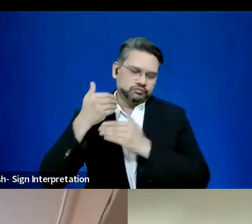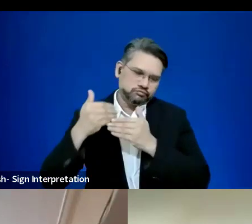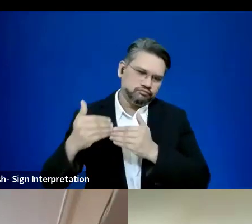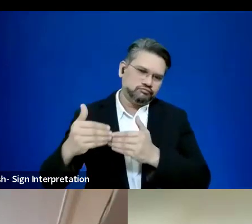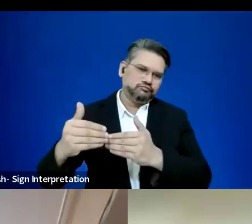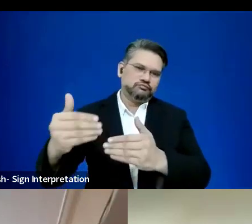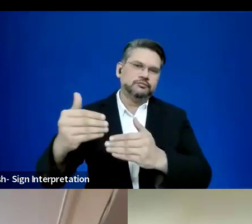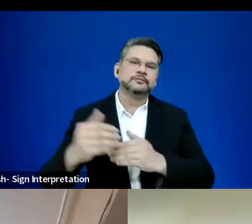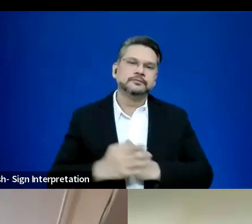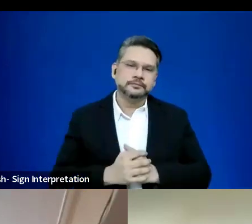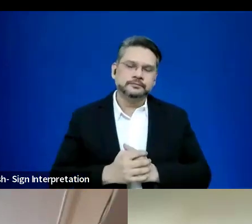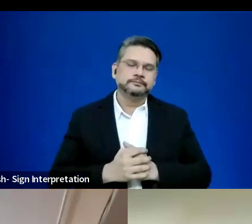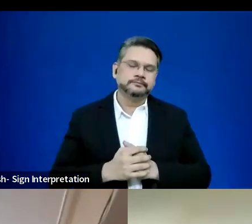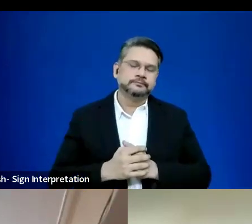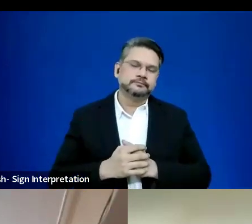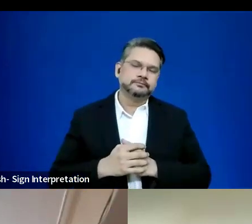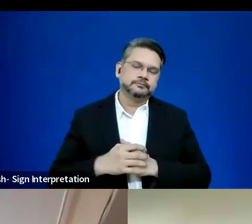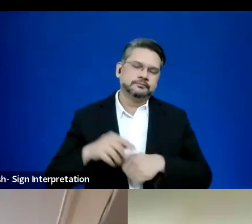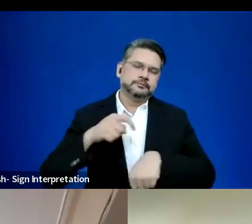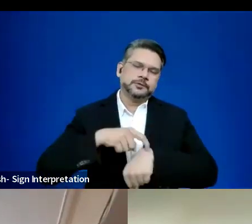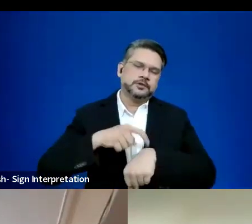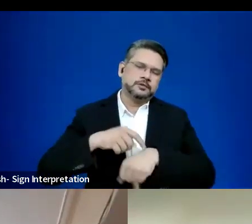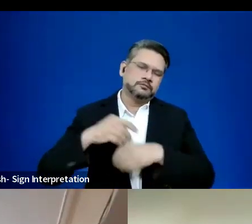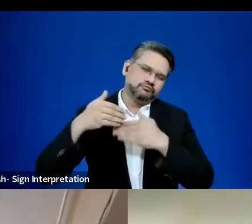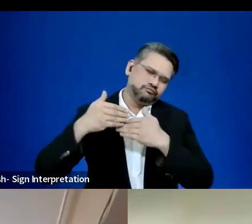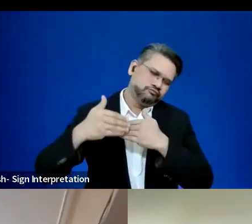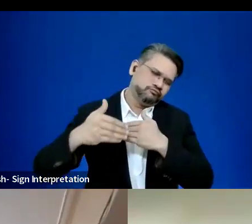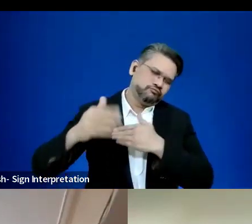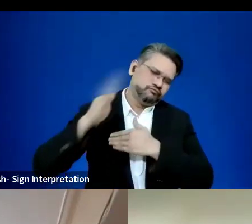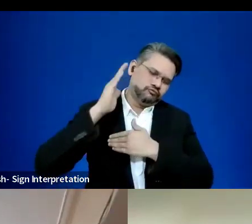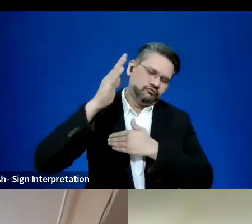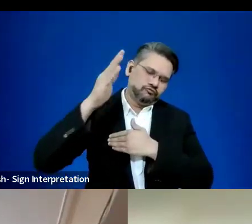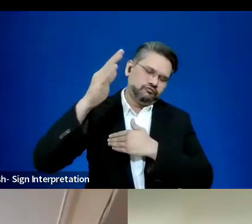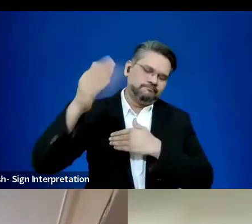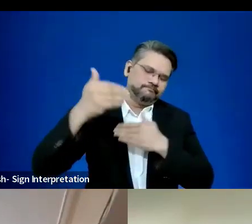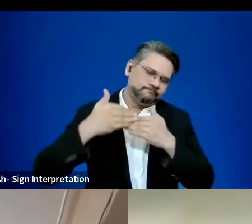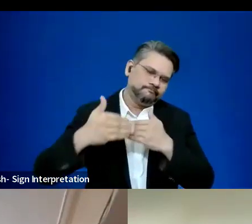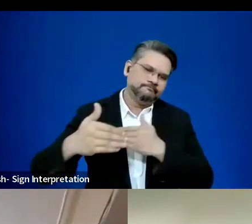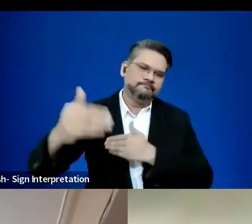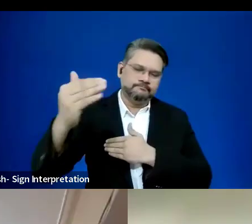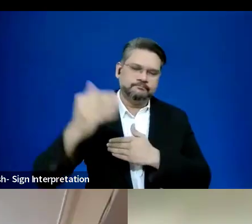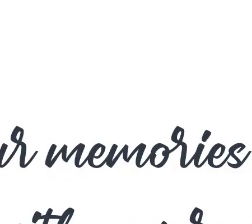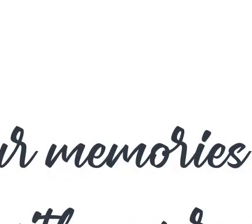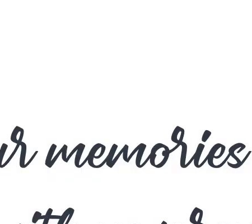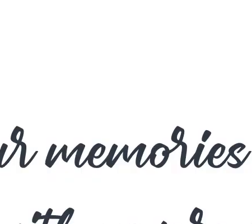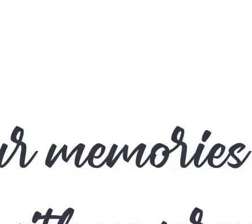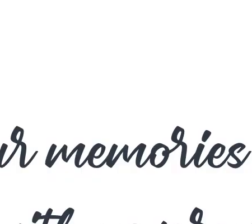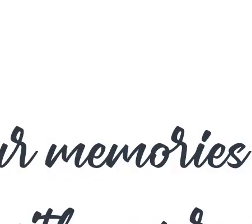希望呢能够带领我们很长远的路，谢谢各位。